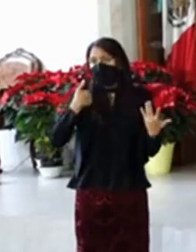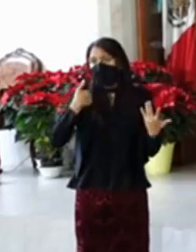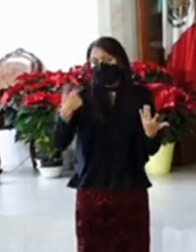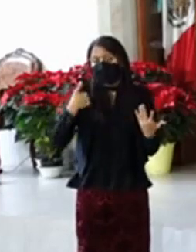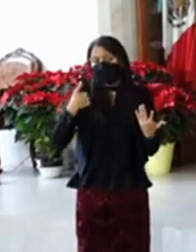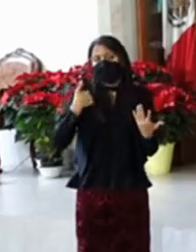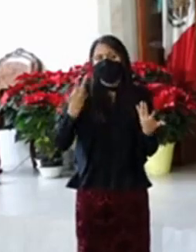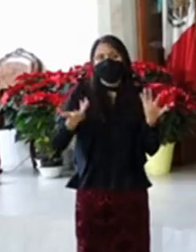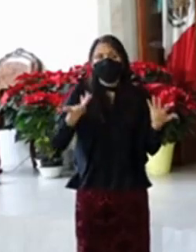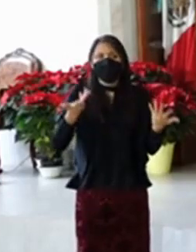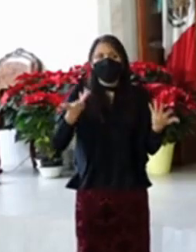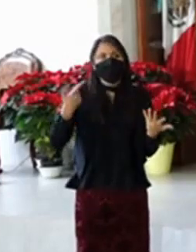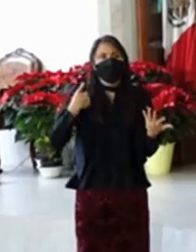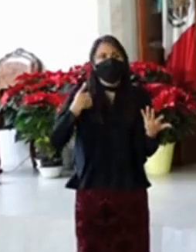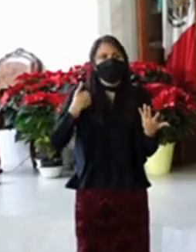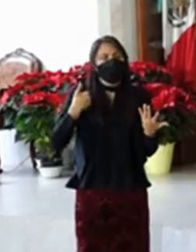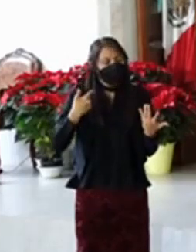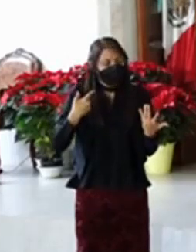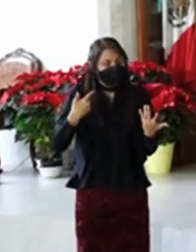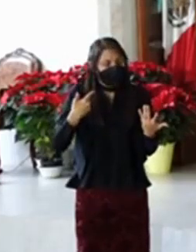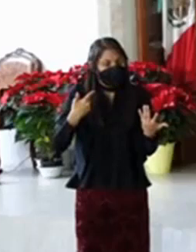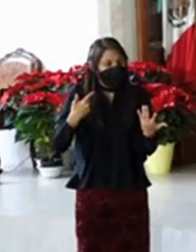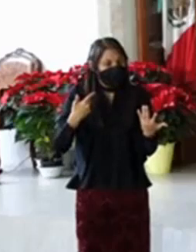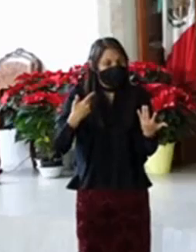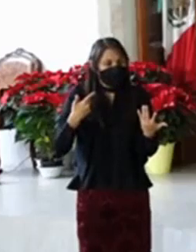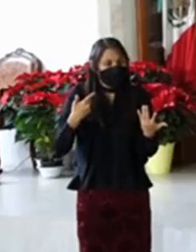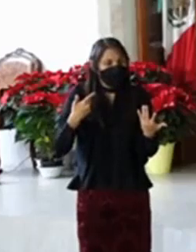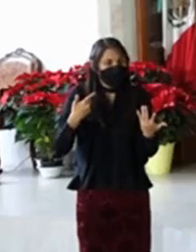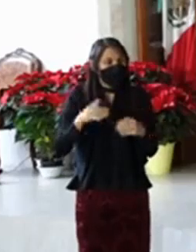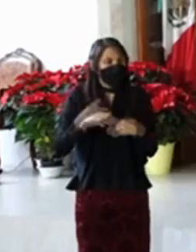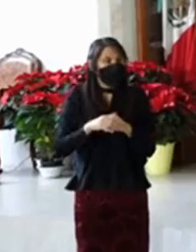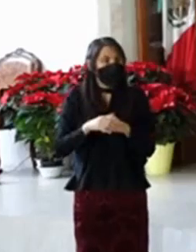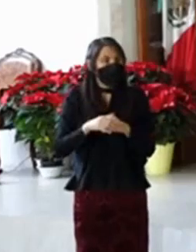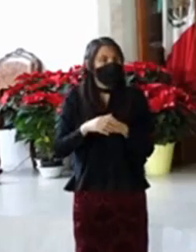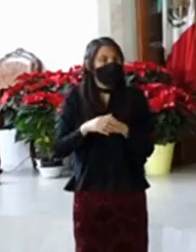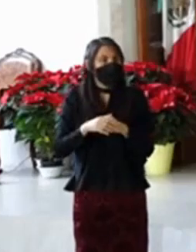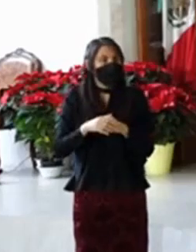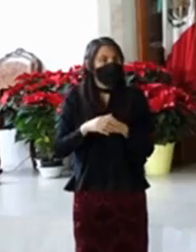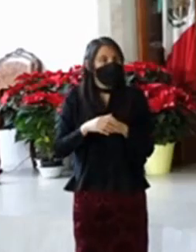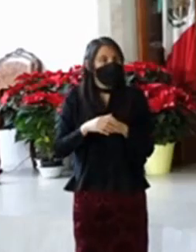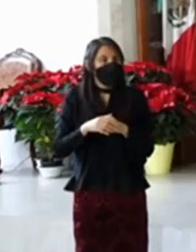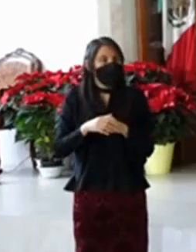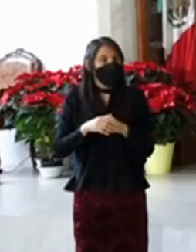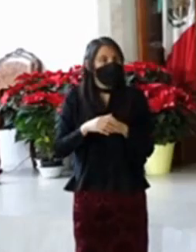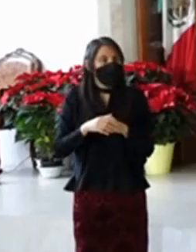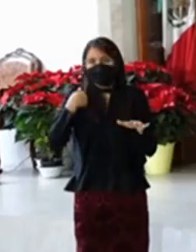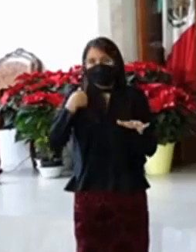grande que no se va a ocupar de un mísero mortal como yo.